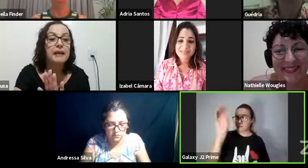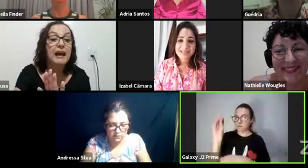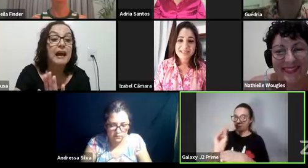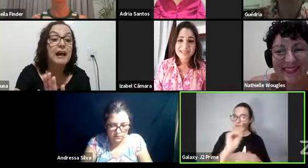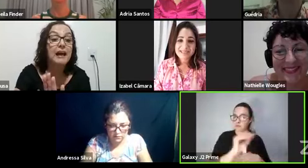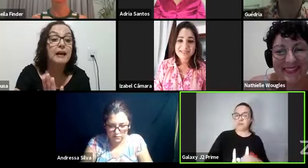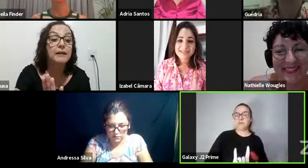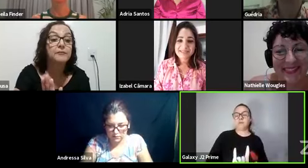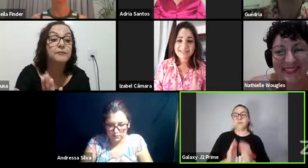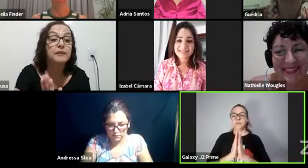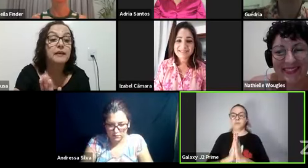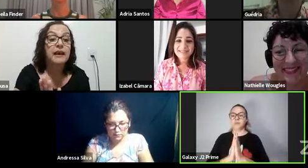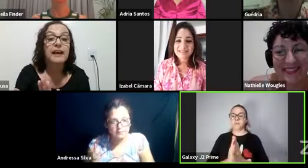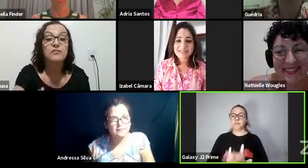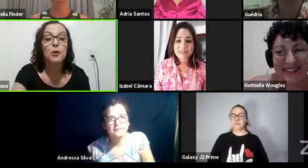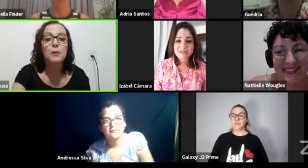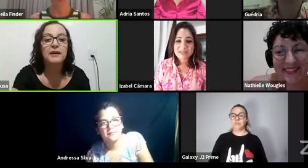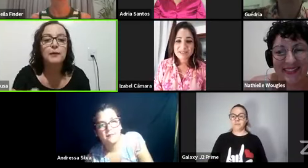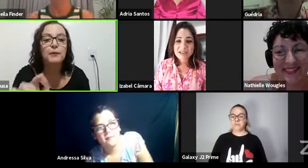Ei.